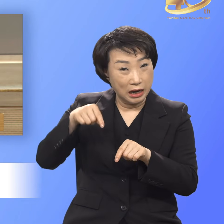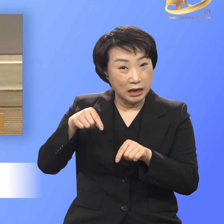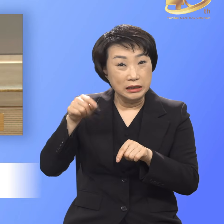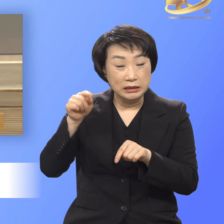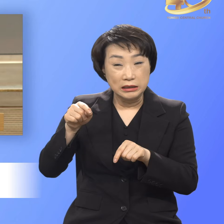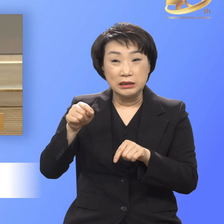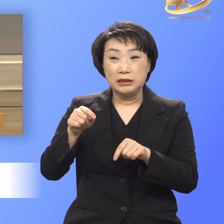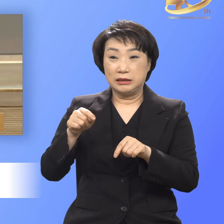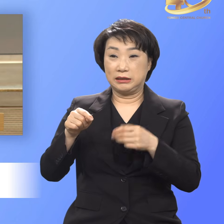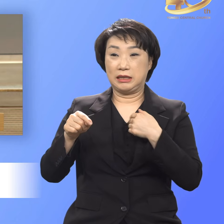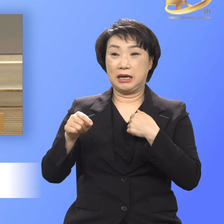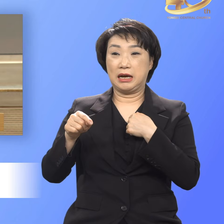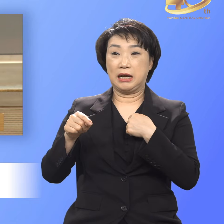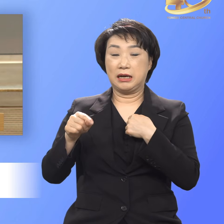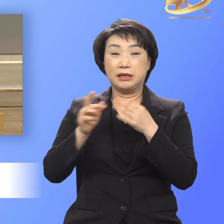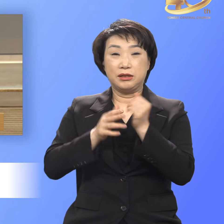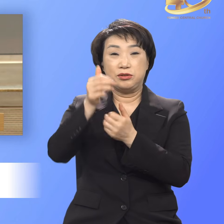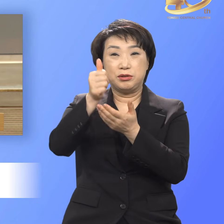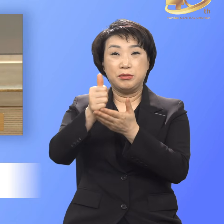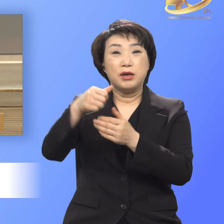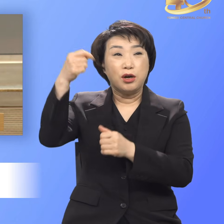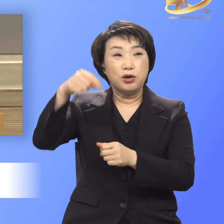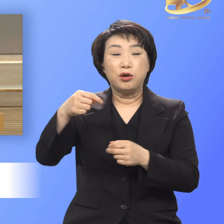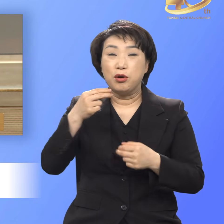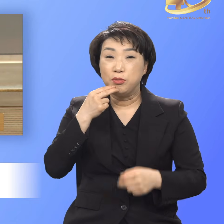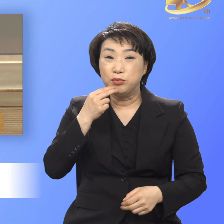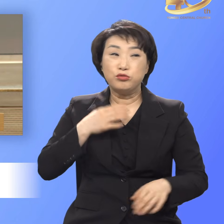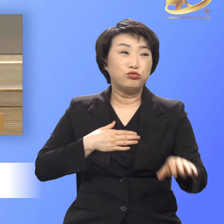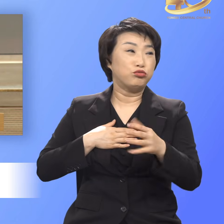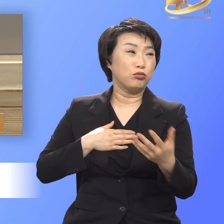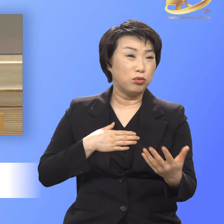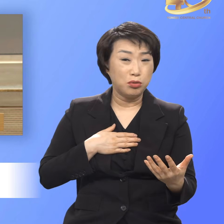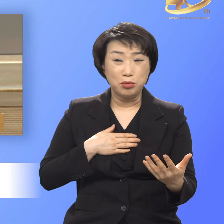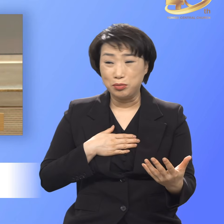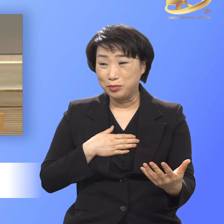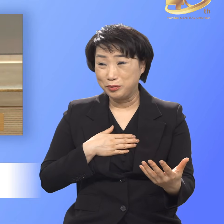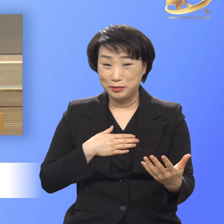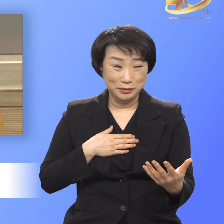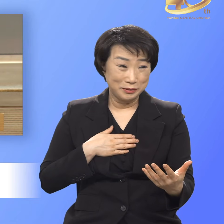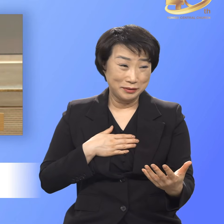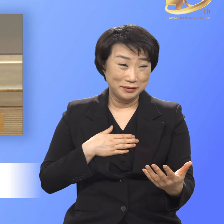하는 사실을 예수님이 안 일러줬으면 우리는 어떻게 될까?